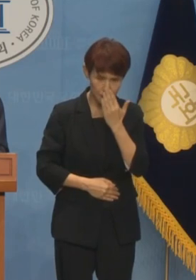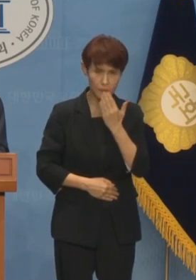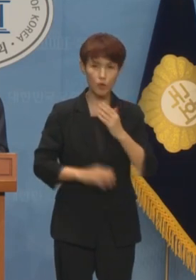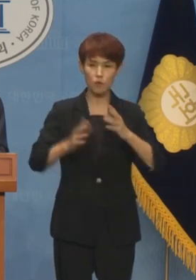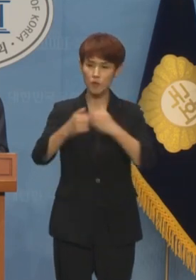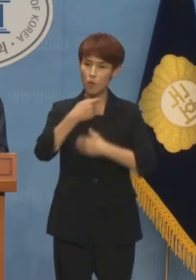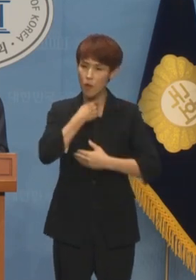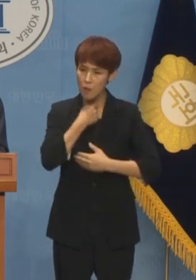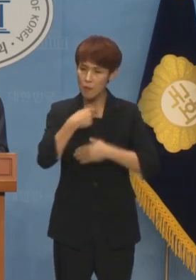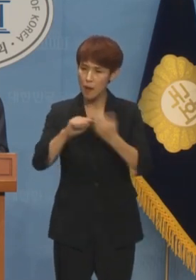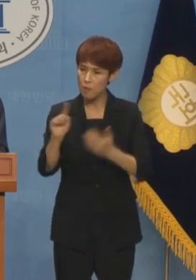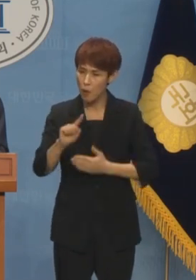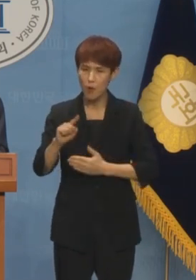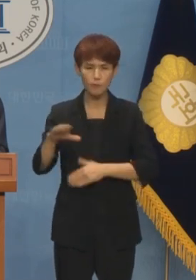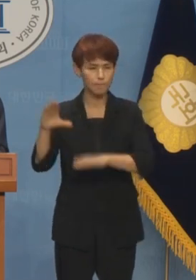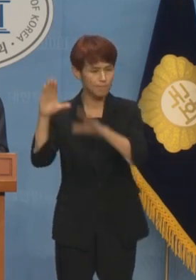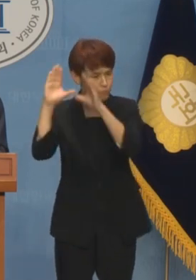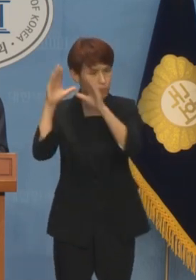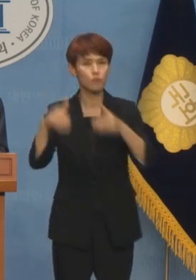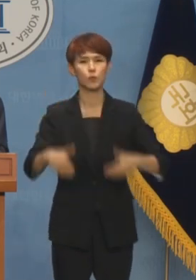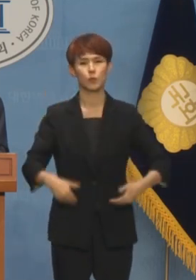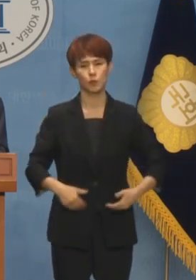민심에 스며들어야 합니다.